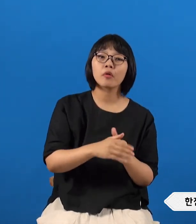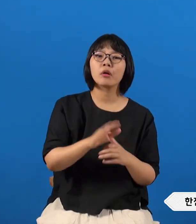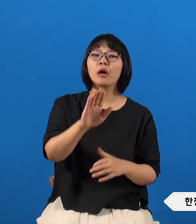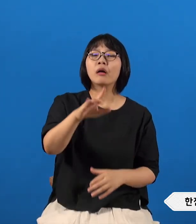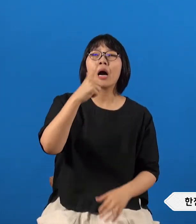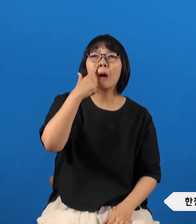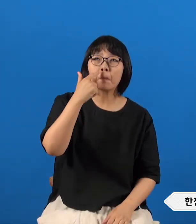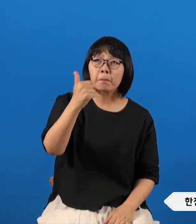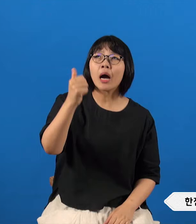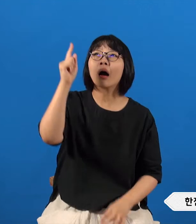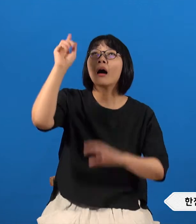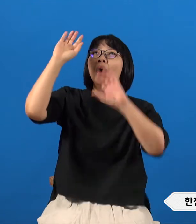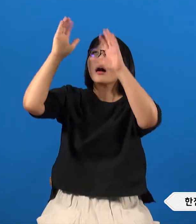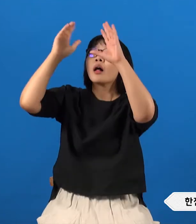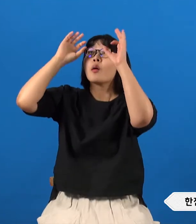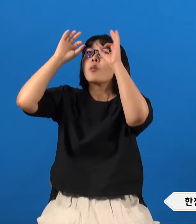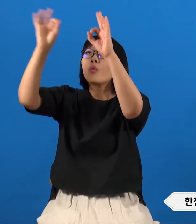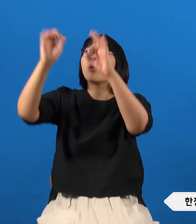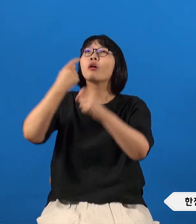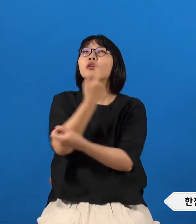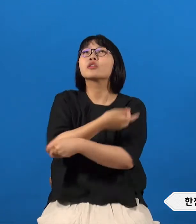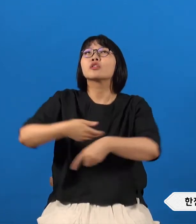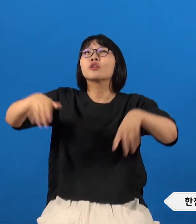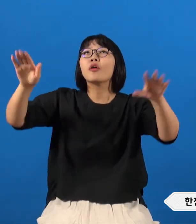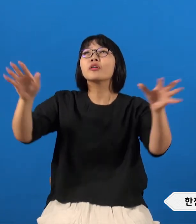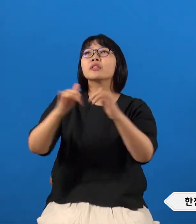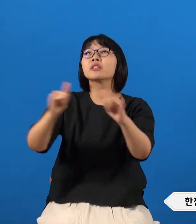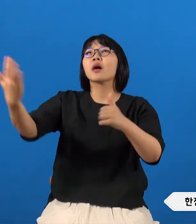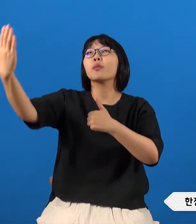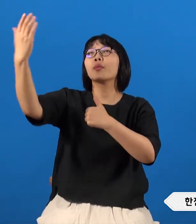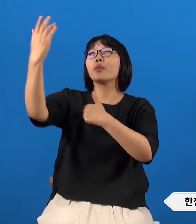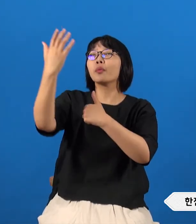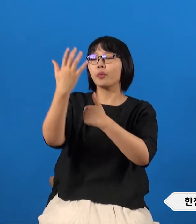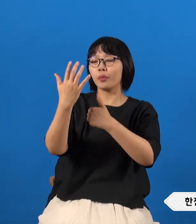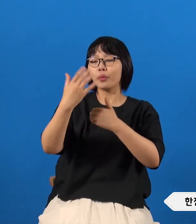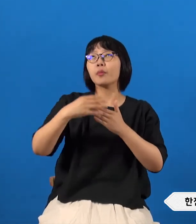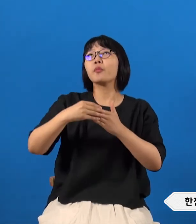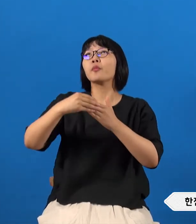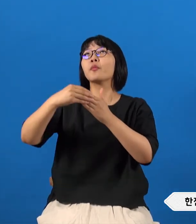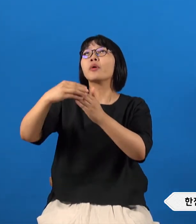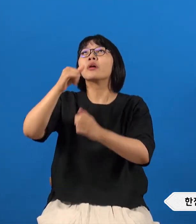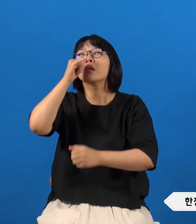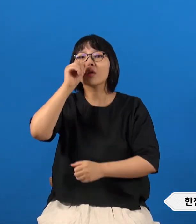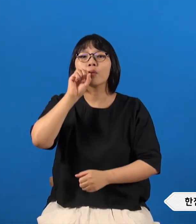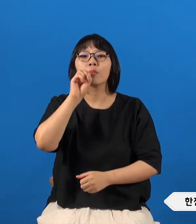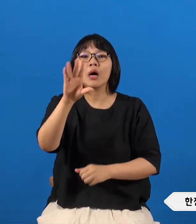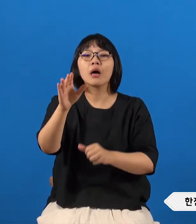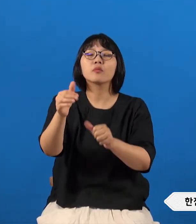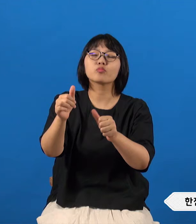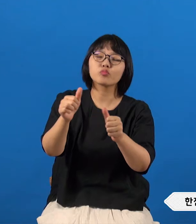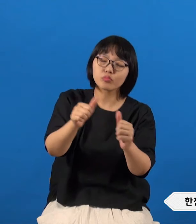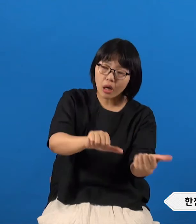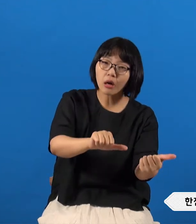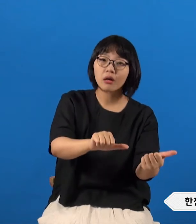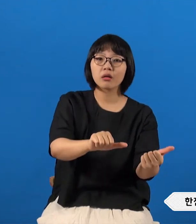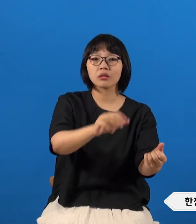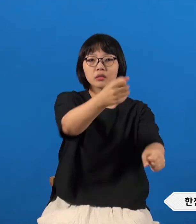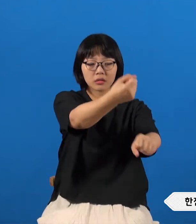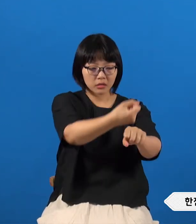보여요. 예수님, 천사들이 마중 나왔어요. 그렇게 말하면서 죽었다는